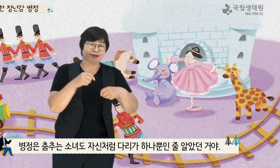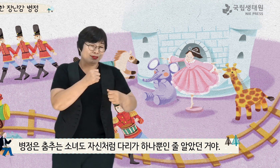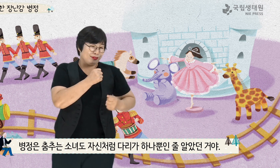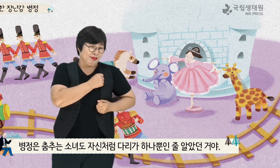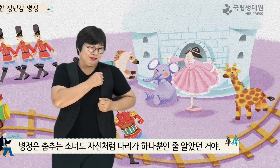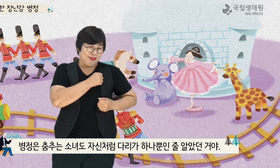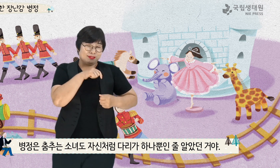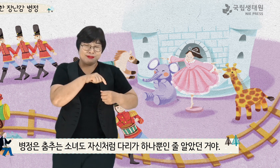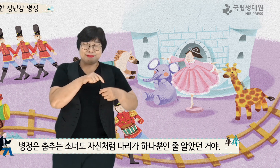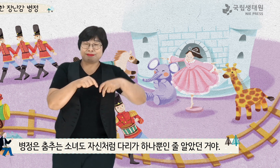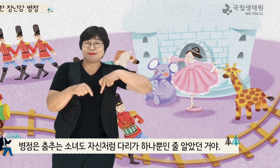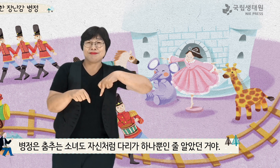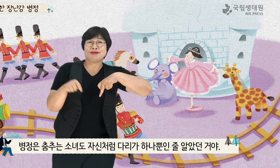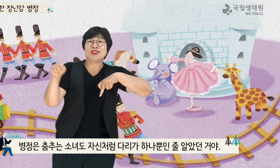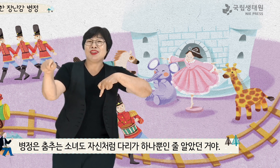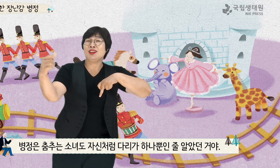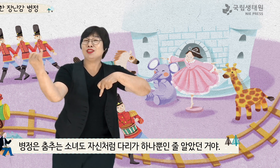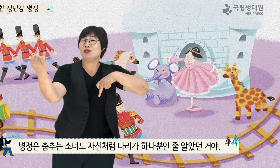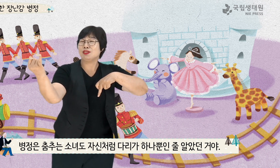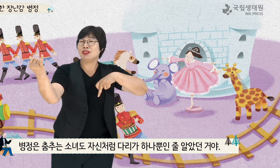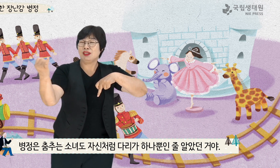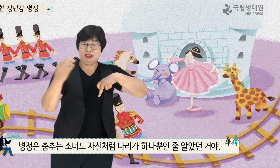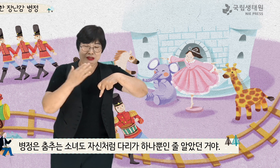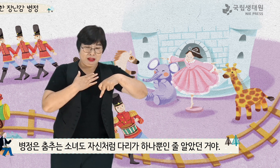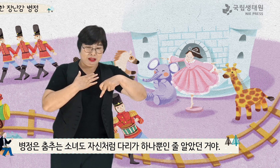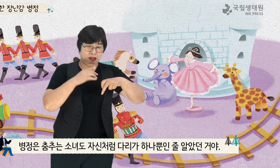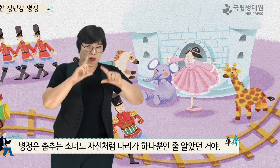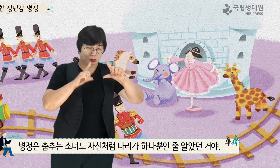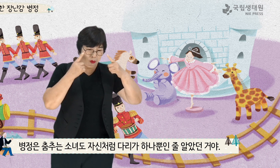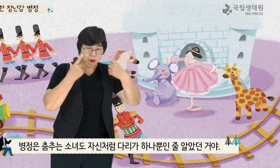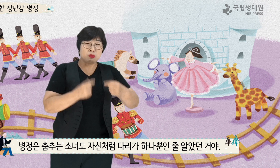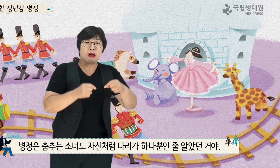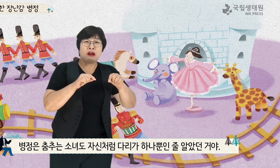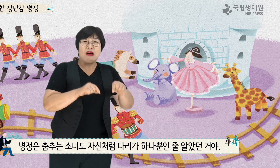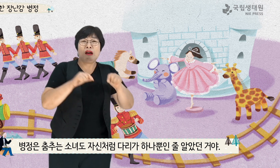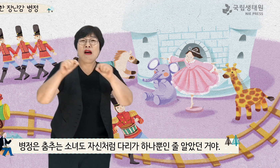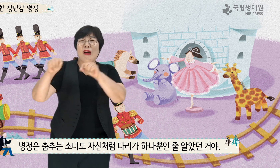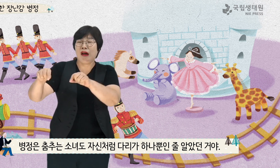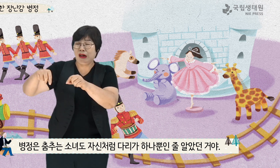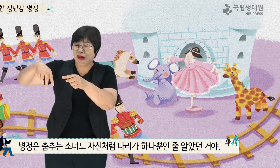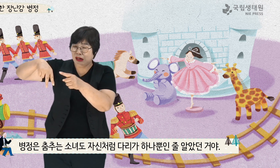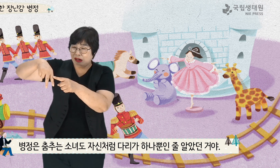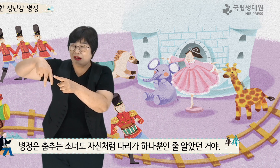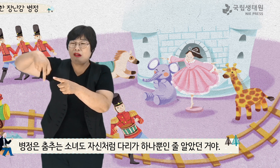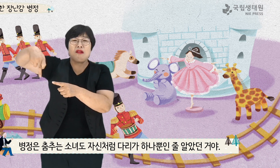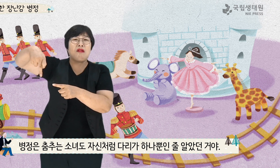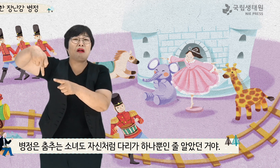병정은 춤추는 소녀도 자신처럼 다리가 하나뿐인 줄 알았던 거야.